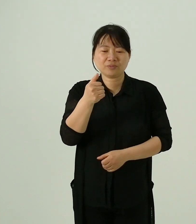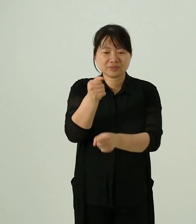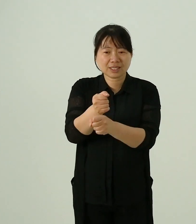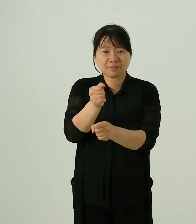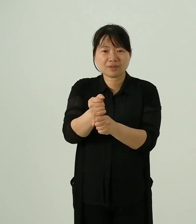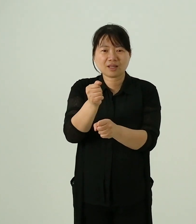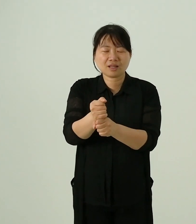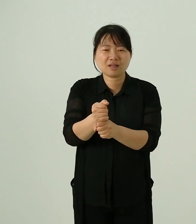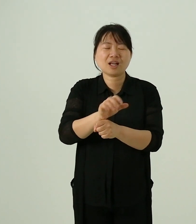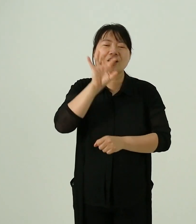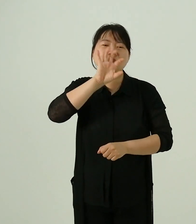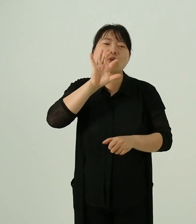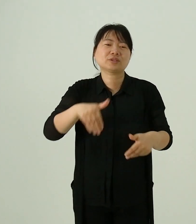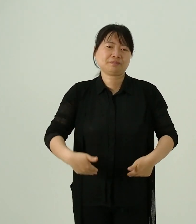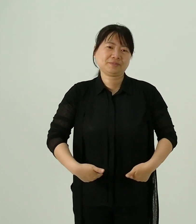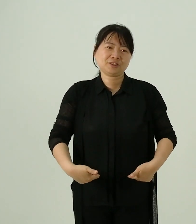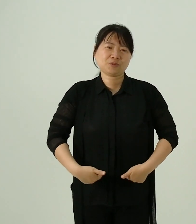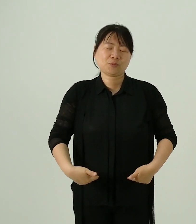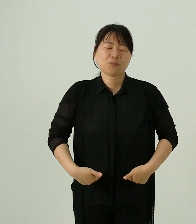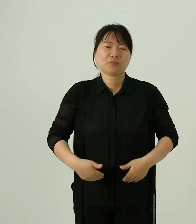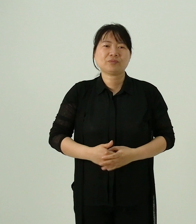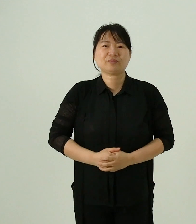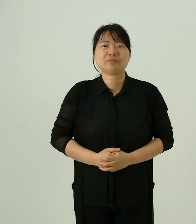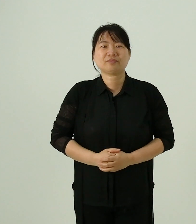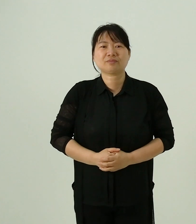삼는 연습이 좀 있었으면 좋겠어요.